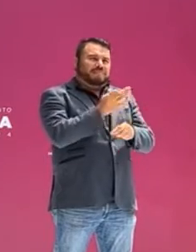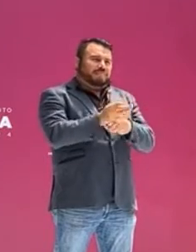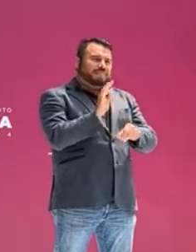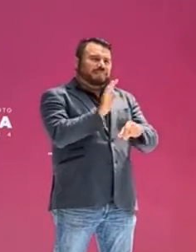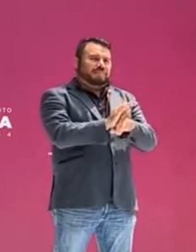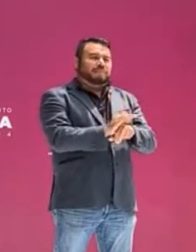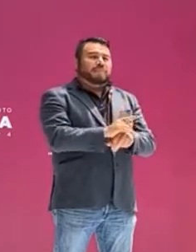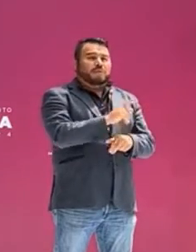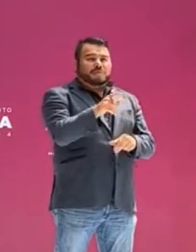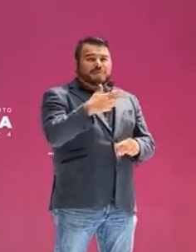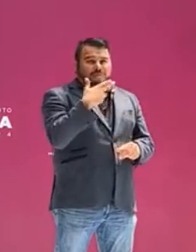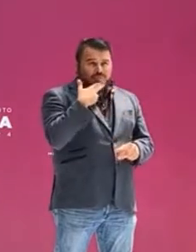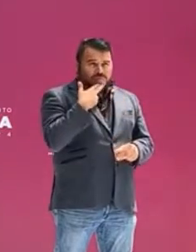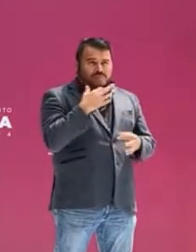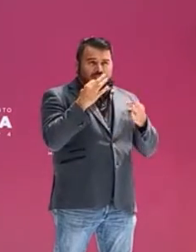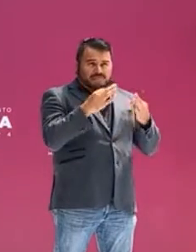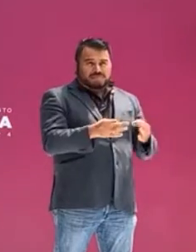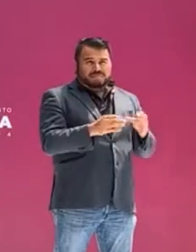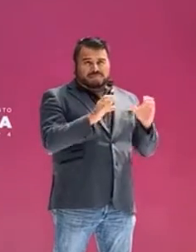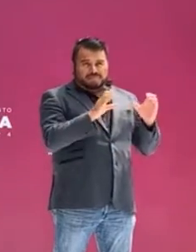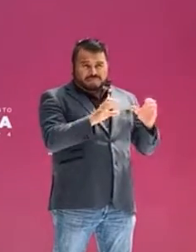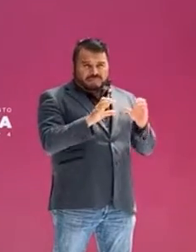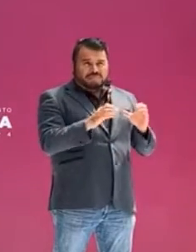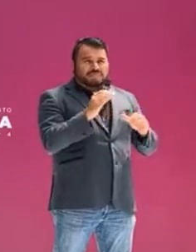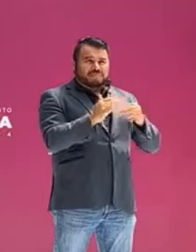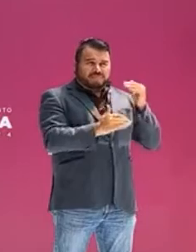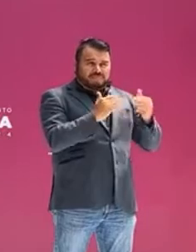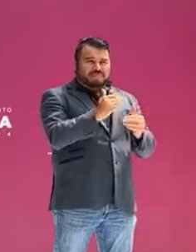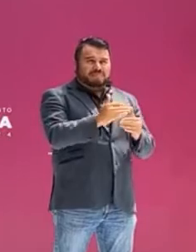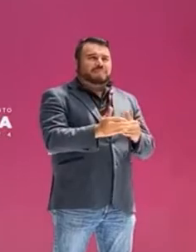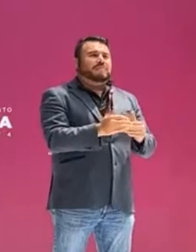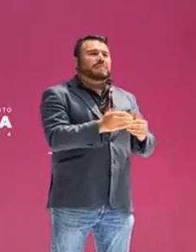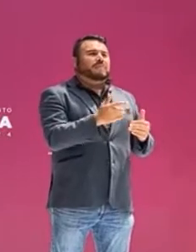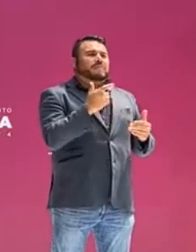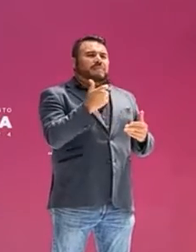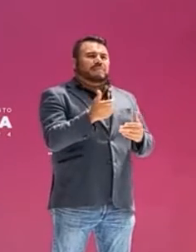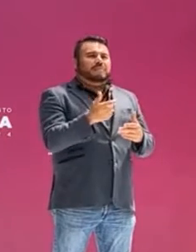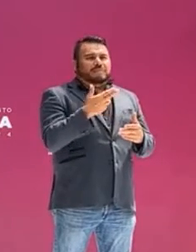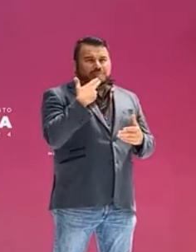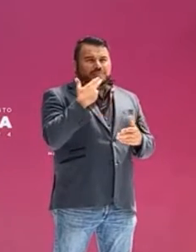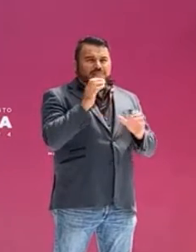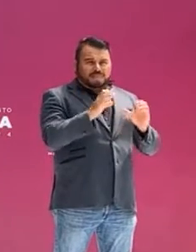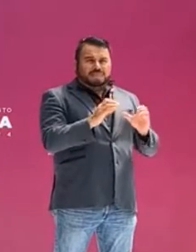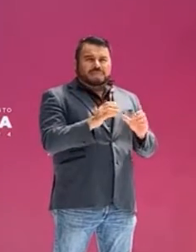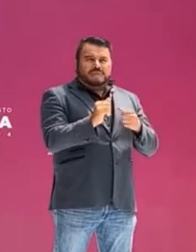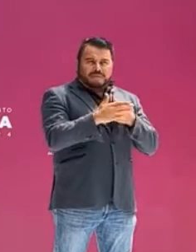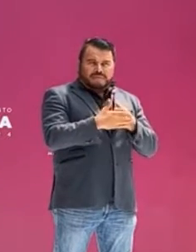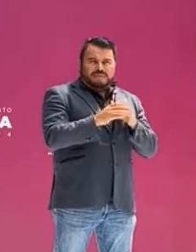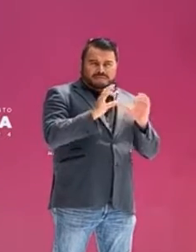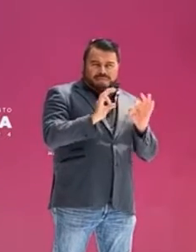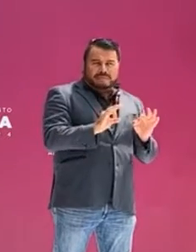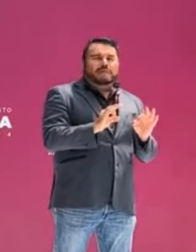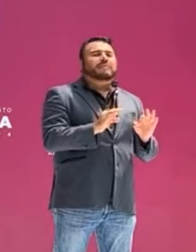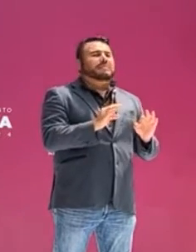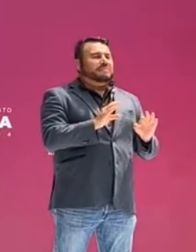con prudencia, si cuidan la administración, puede ser el principio de una nueva